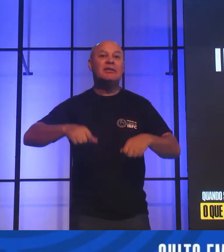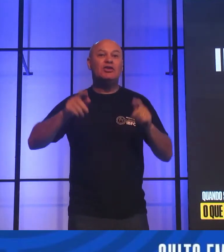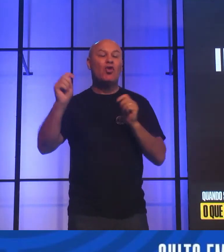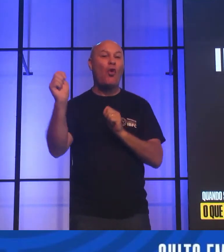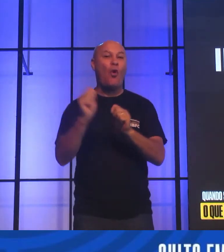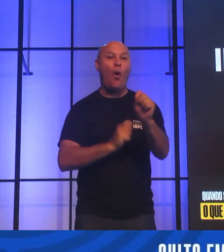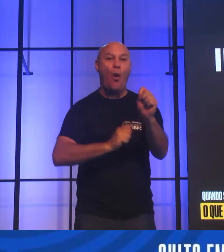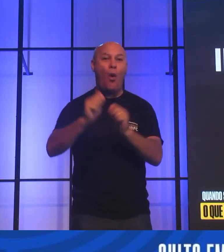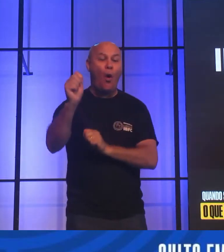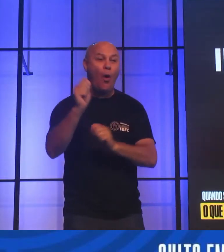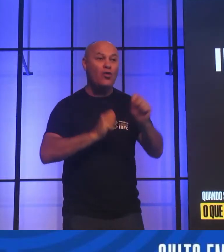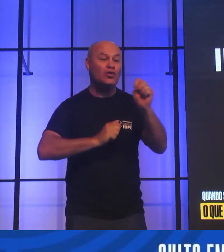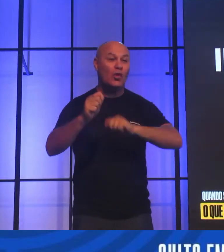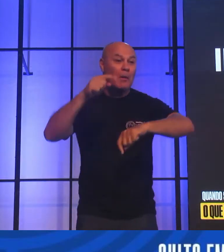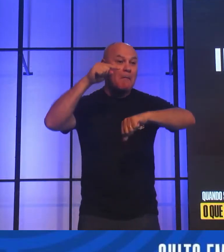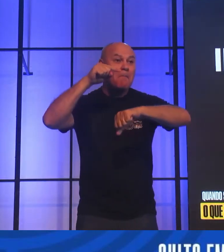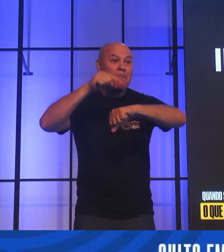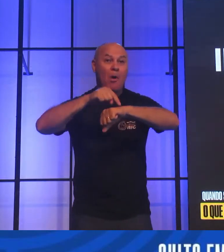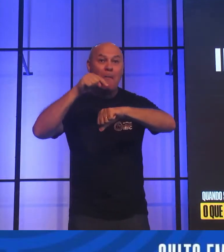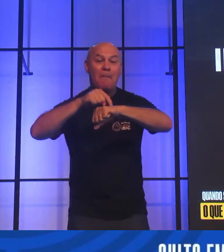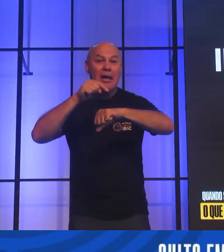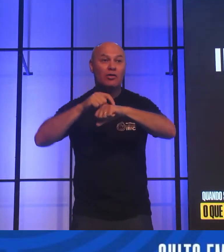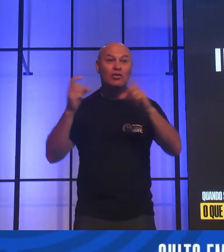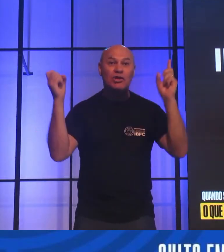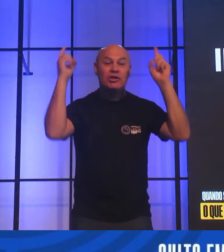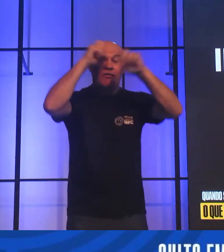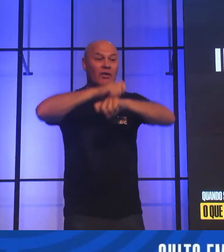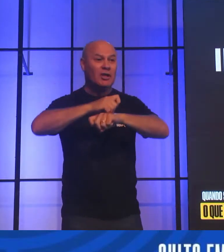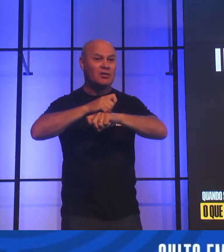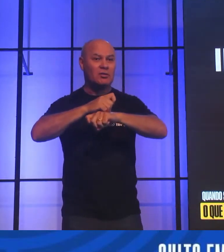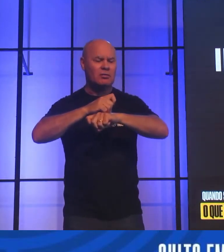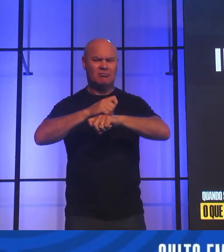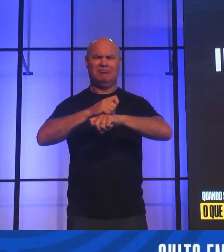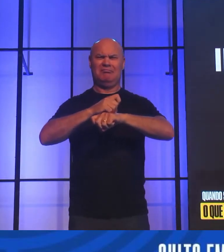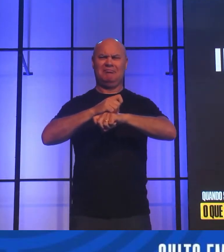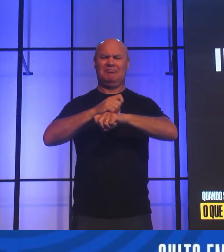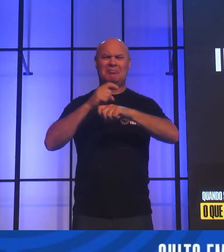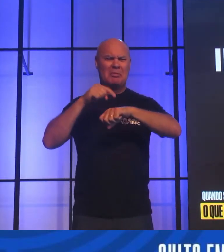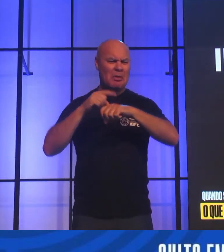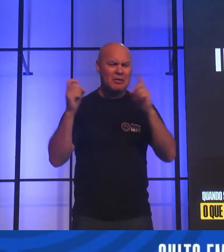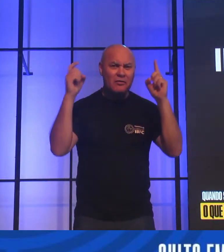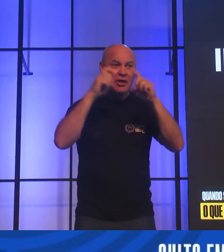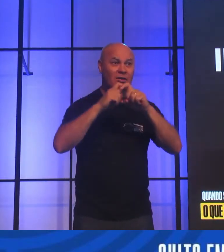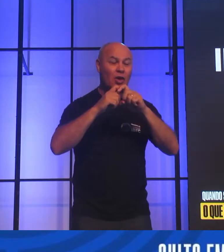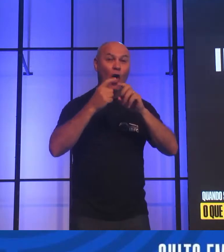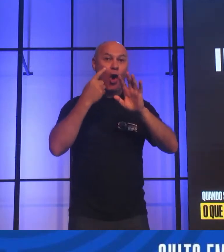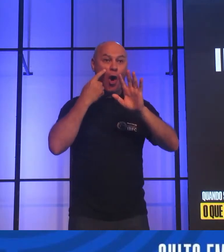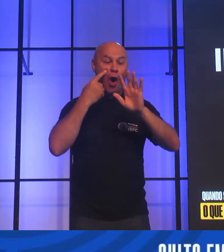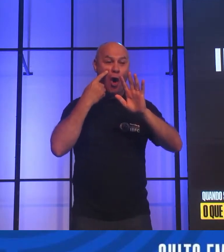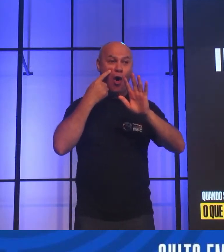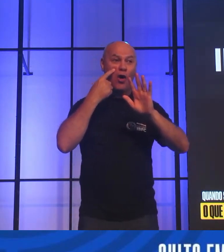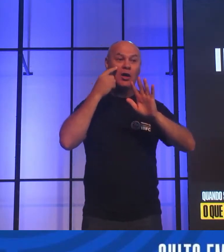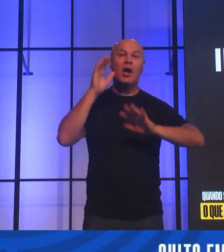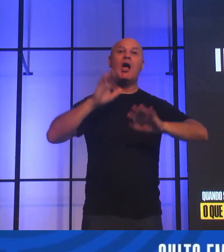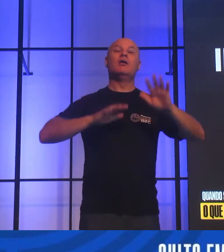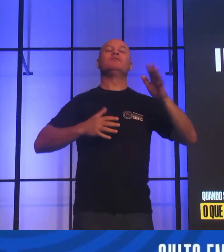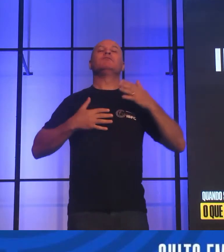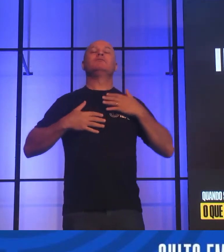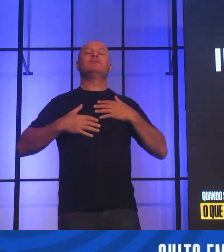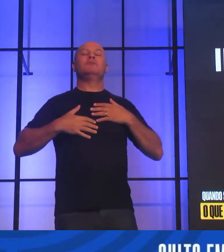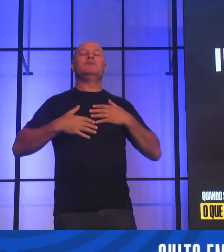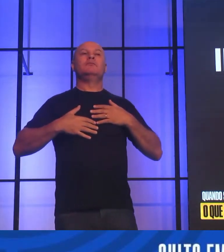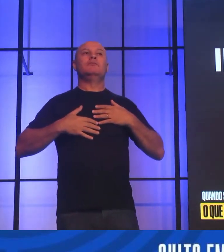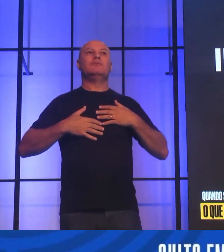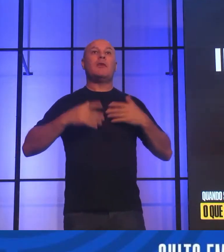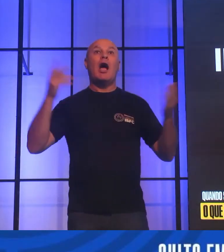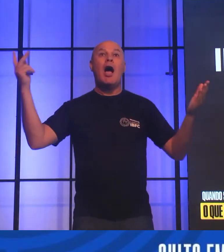O que isso significa? Que você aprenda a lidar com situações que no primeiro momento vão levar a você